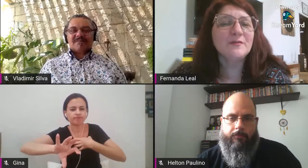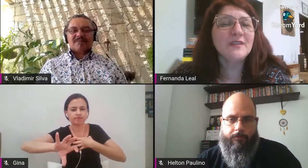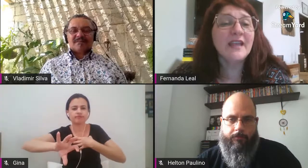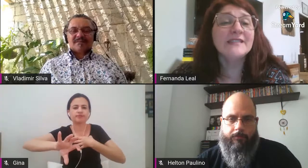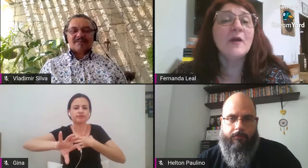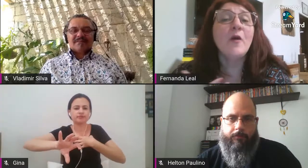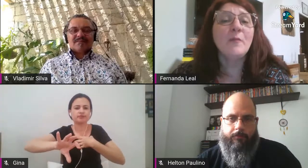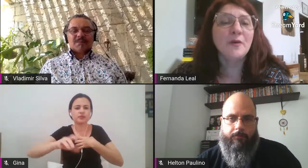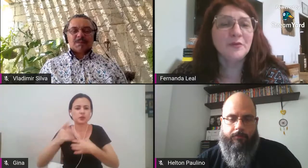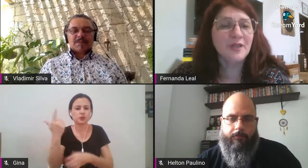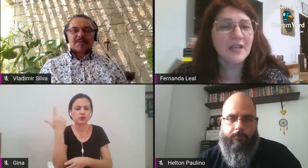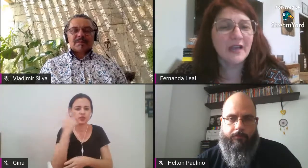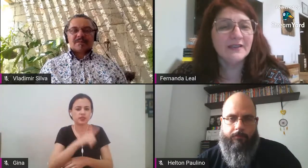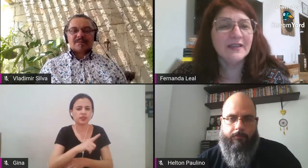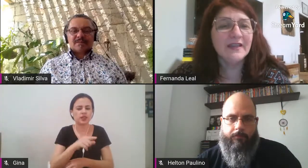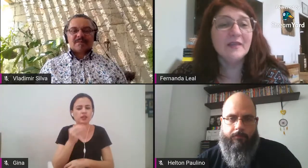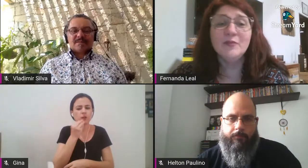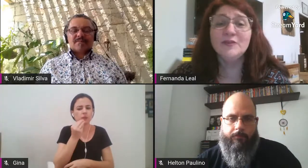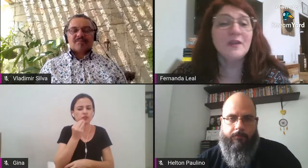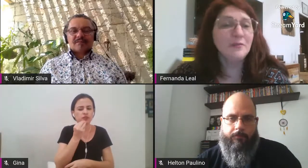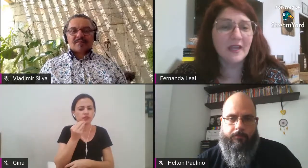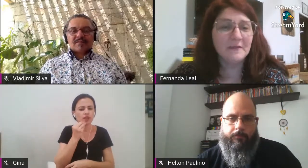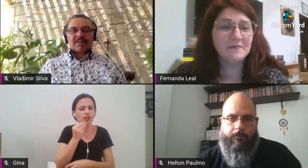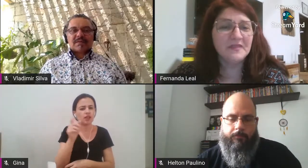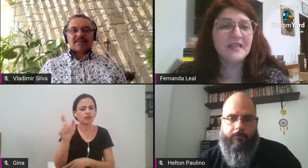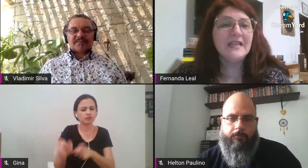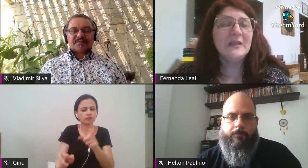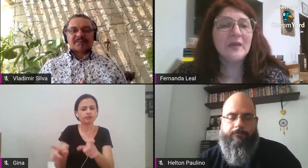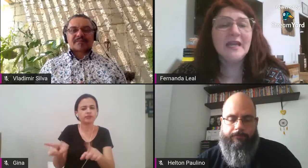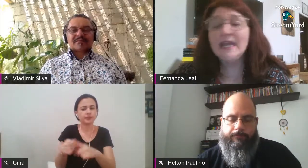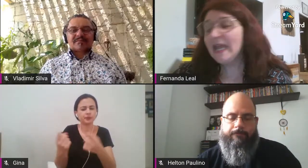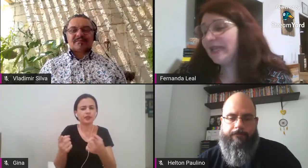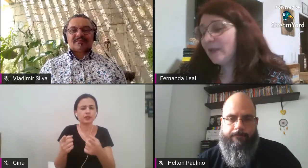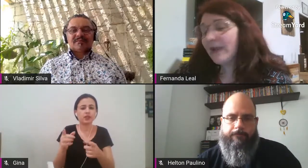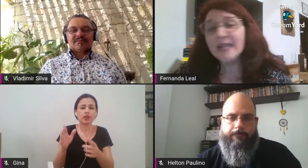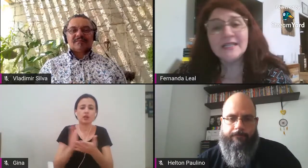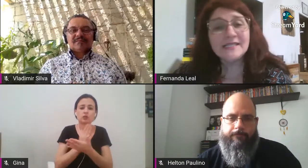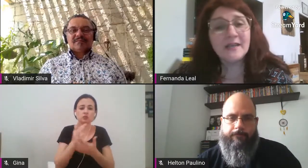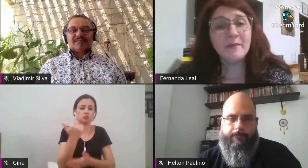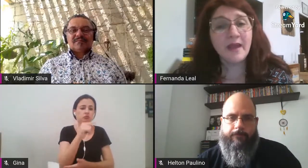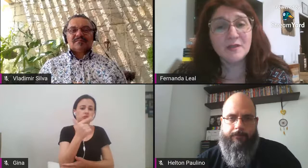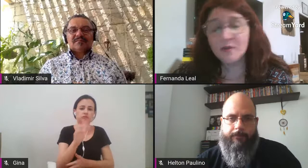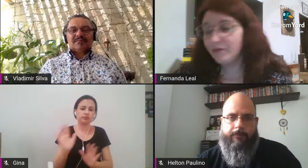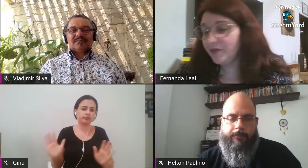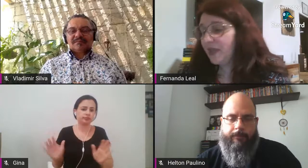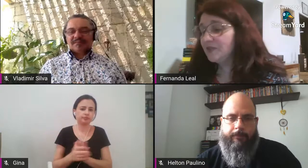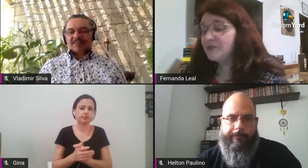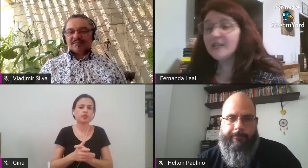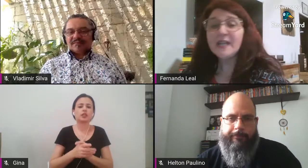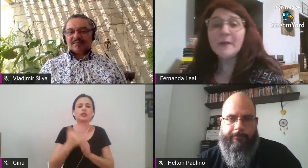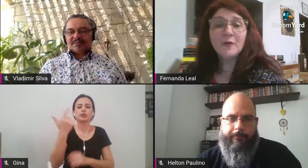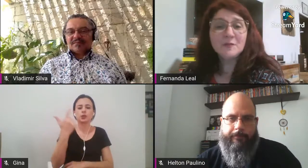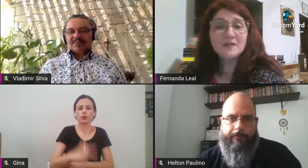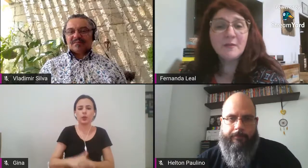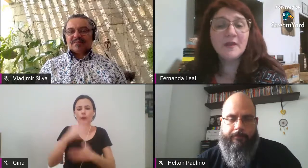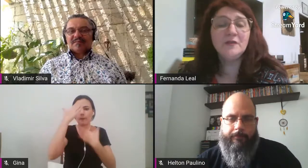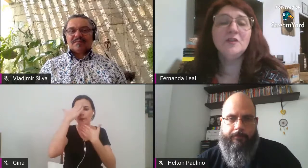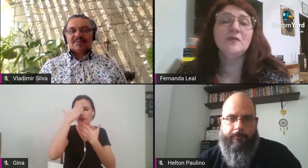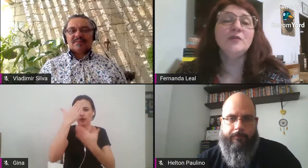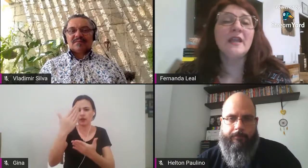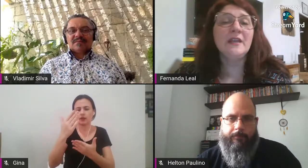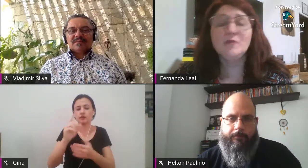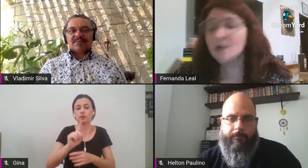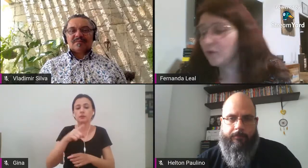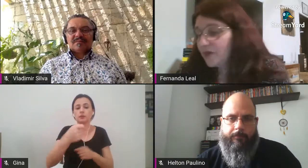eles possam ter essa oportunidade, que muitos não têm, não é? Então, agradecer mais uma vez, dizer que na próxima semana